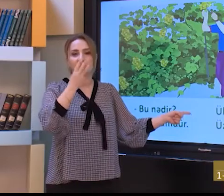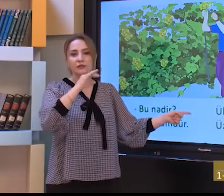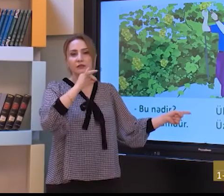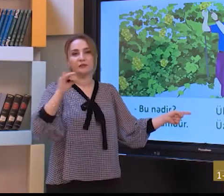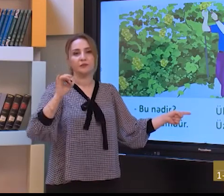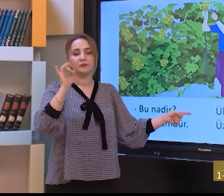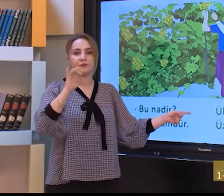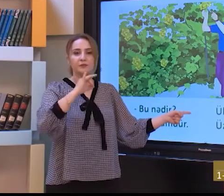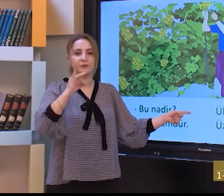şirindir.